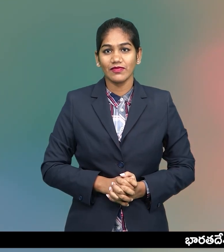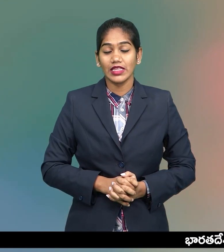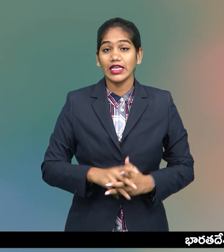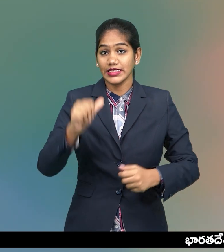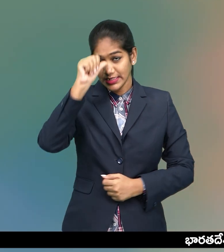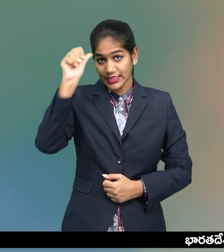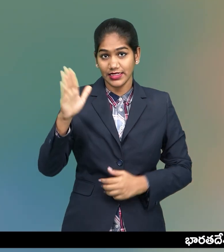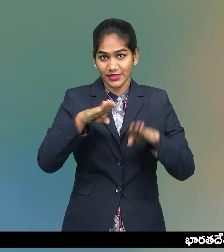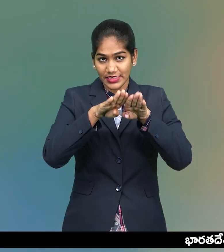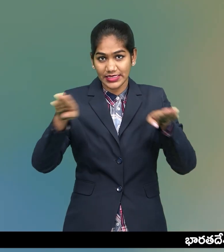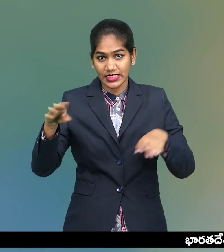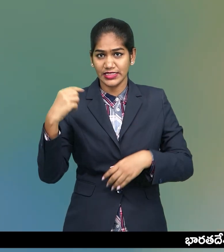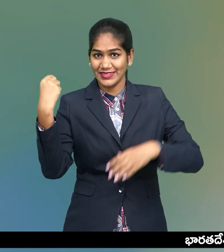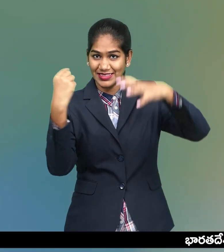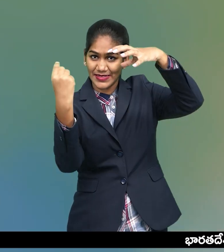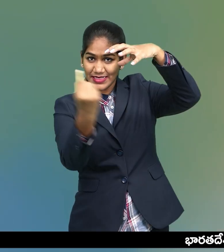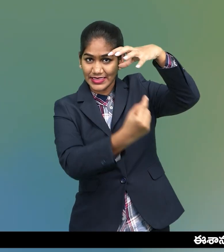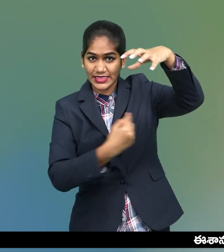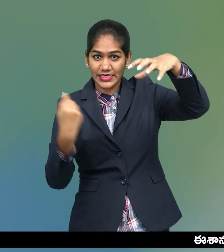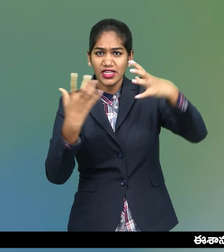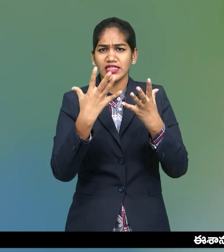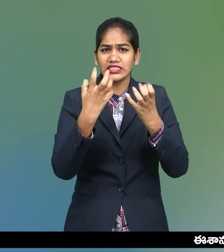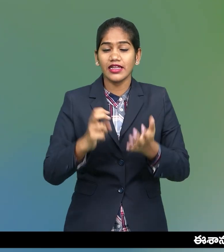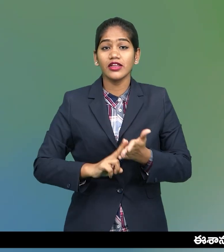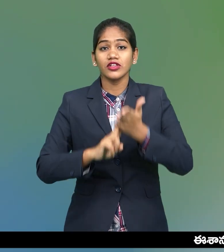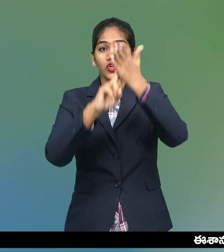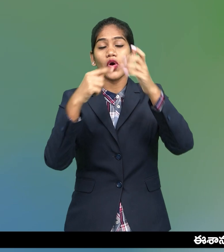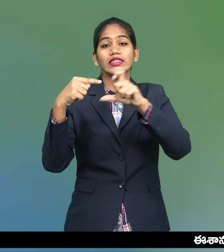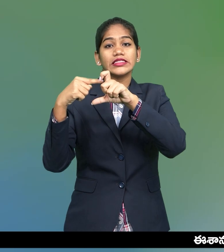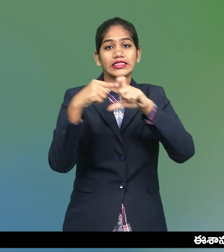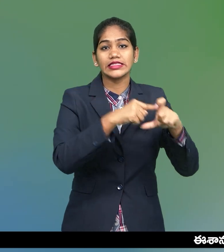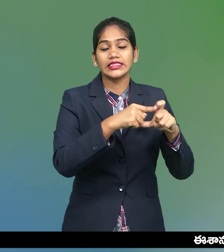భారతదేశం పొడి బెల్టులో ఉంది. ఈశాన్య వాణిజ్య పవనాలు